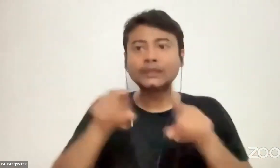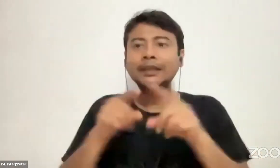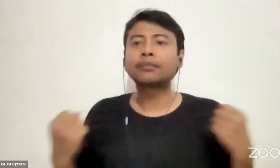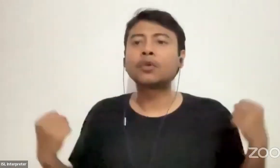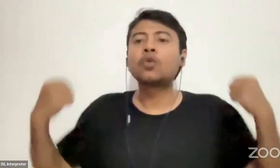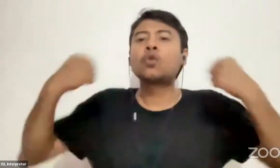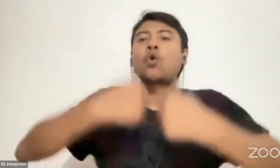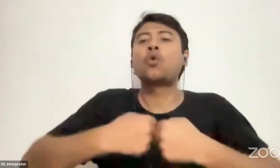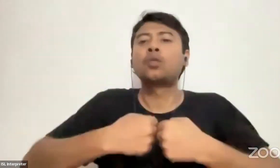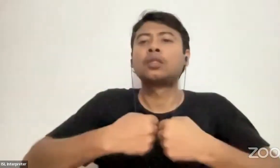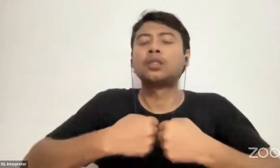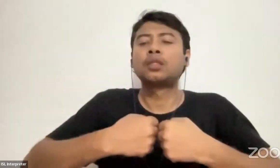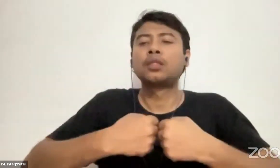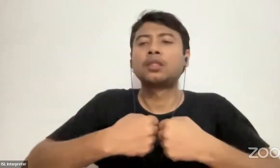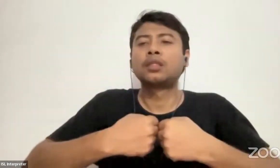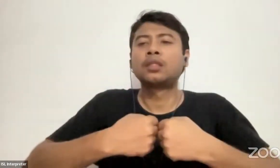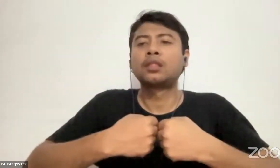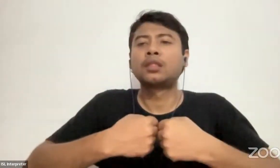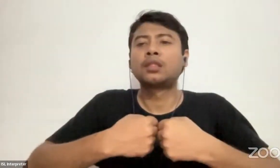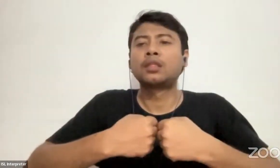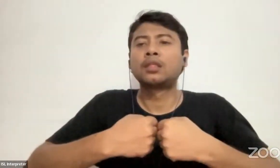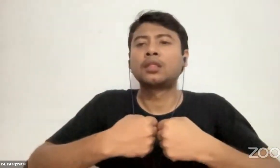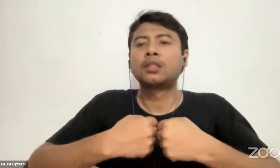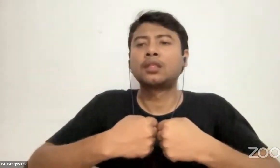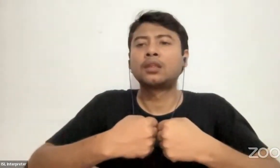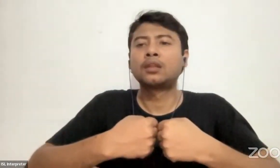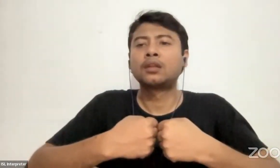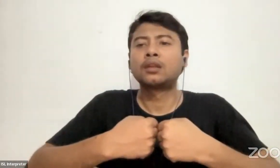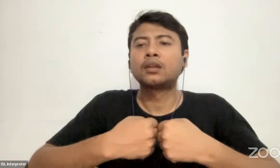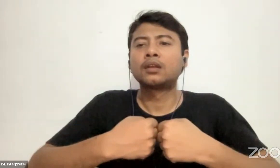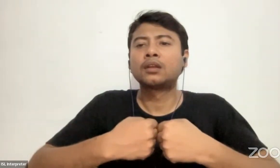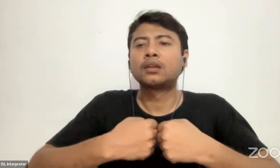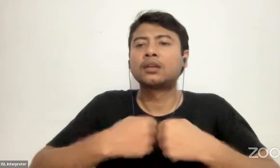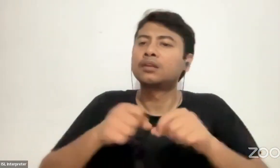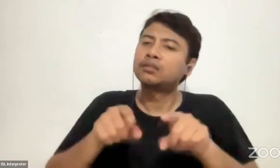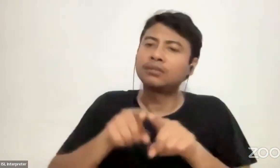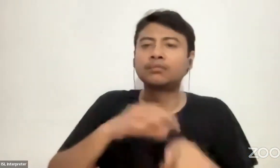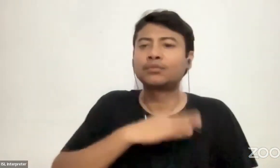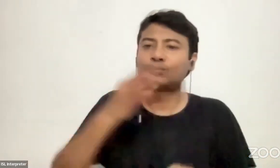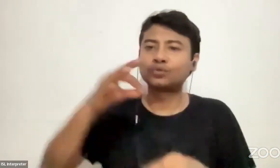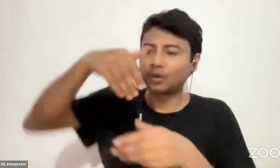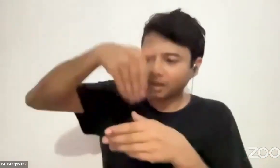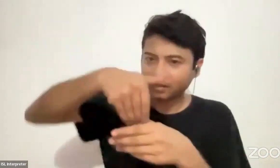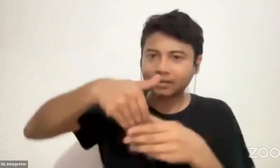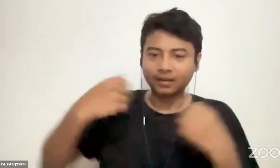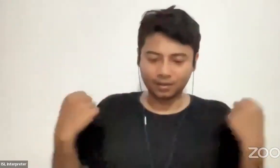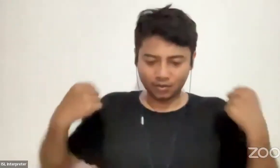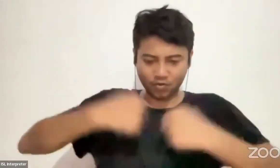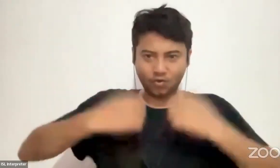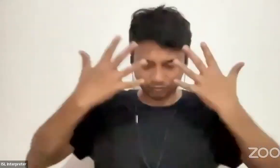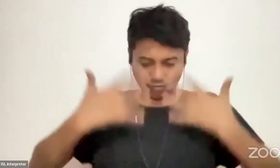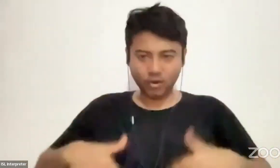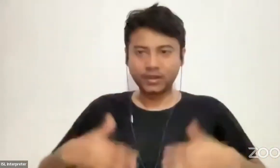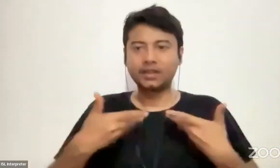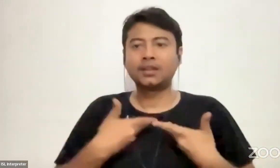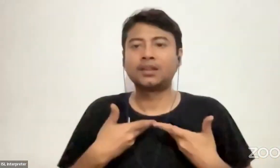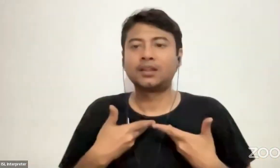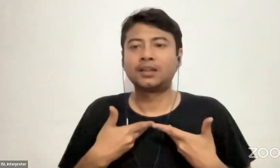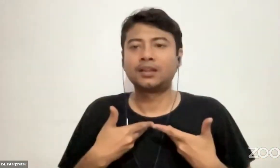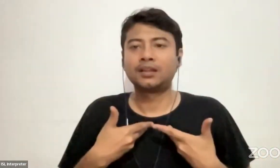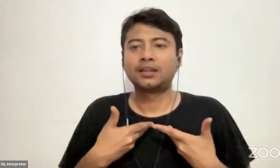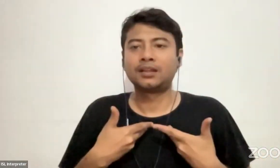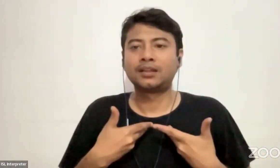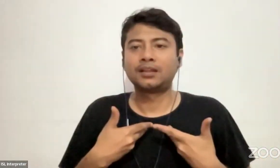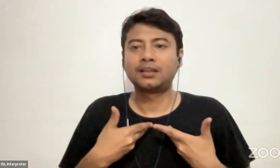नहीं, इसको पैदा करने वाली माता, इसको पैदा करने वाले पिता, उन्हीं माता पिता के द्वारा पैदा किया गया एक